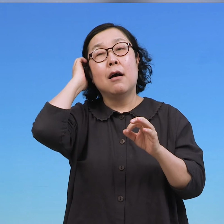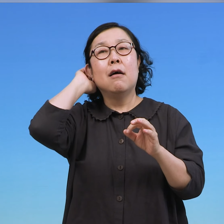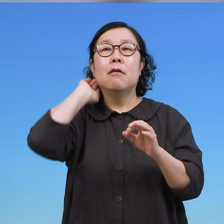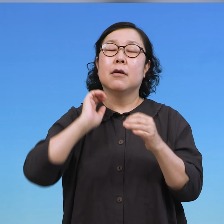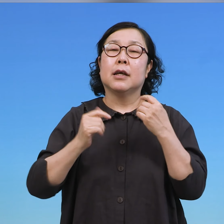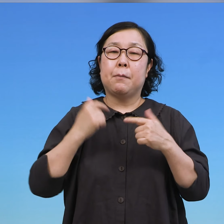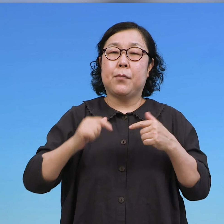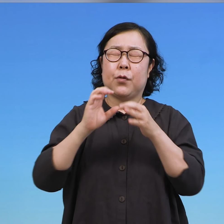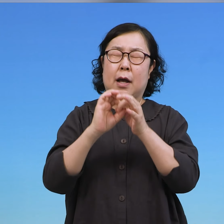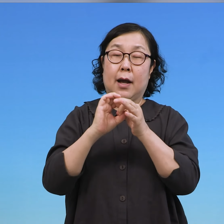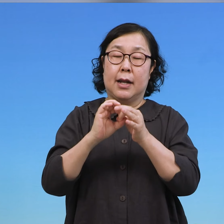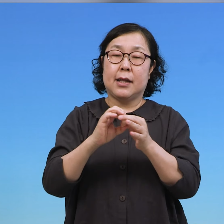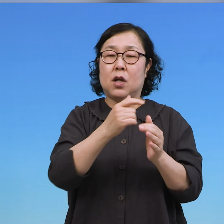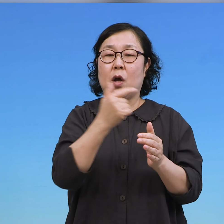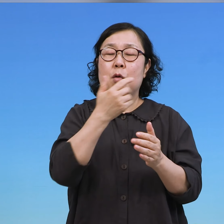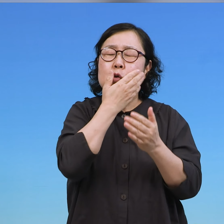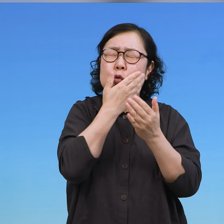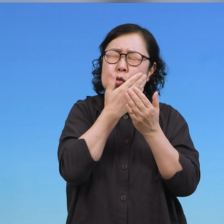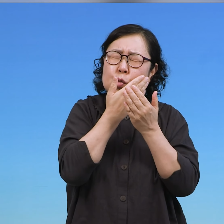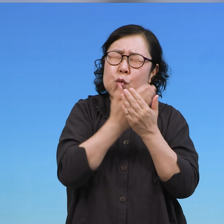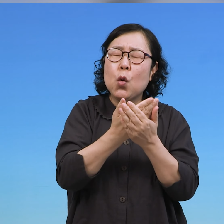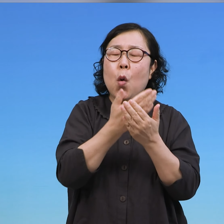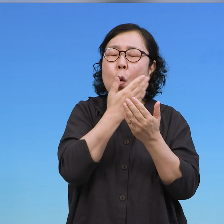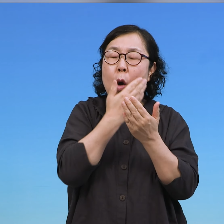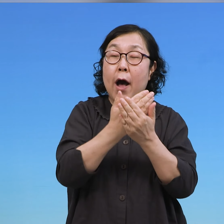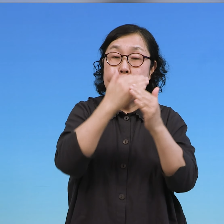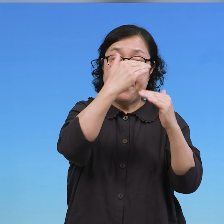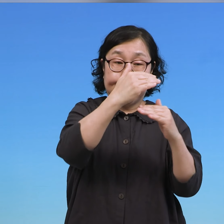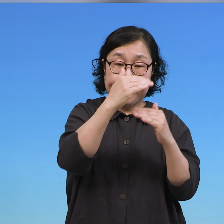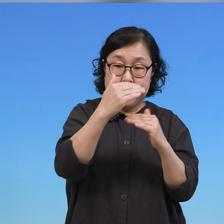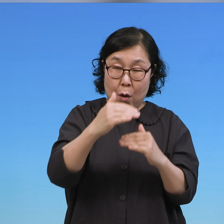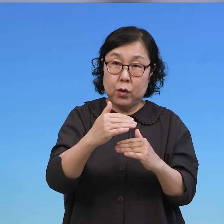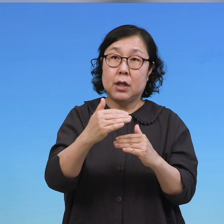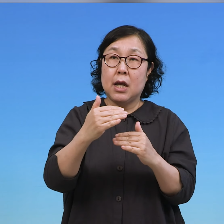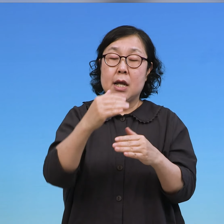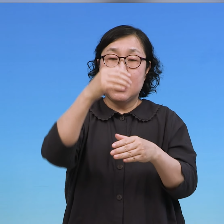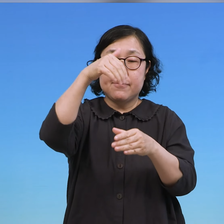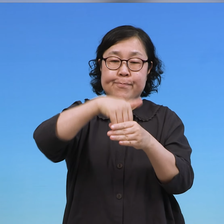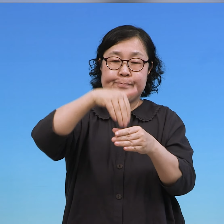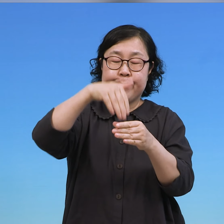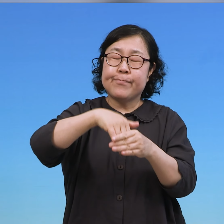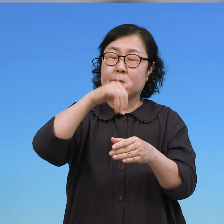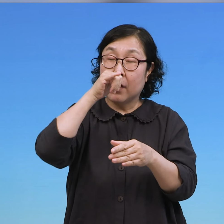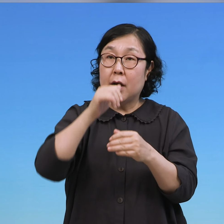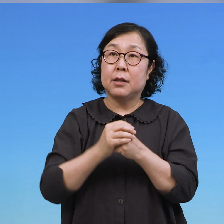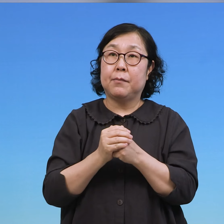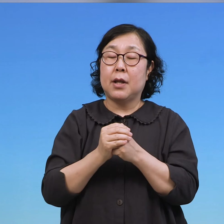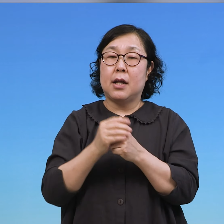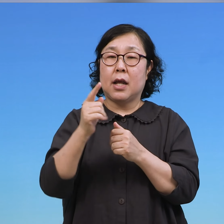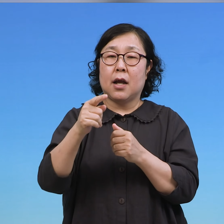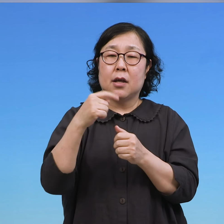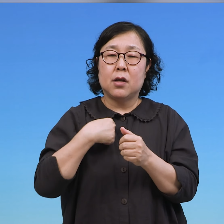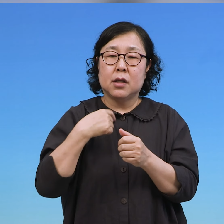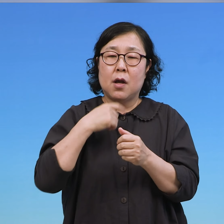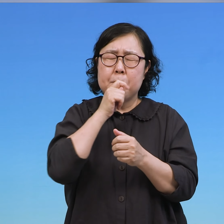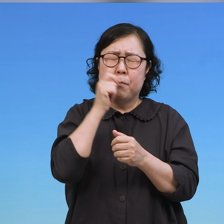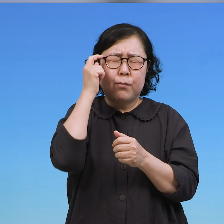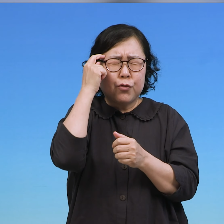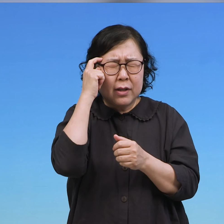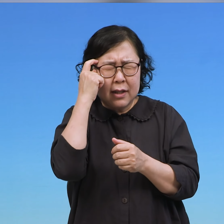관련해서 진짜 중요한 여러 중요한 요소들이 이 안에 많이 담겨 있는 겁니다. 그래서 이걸